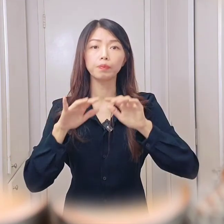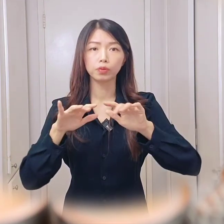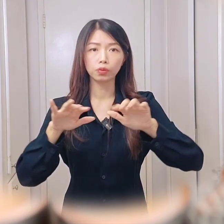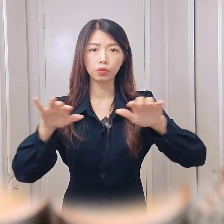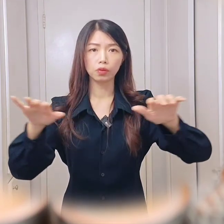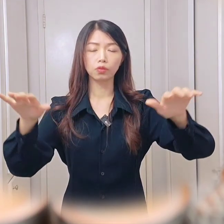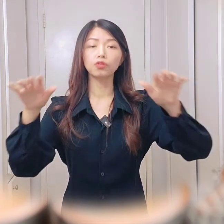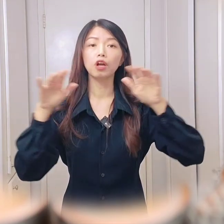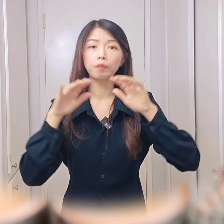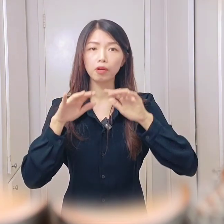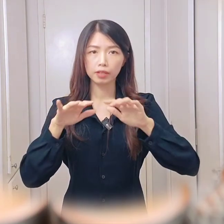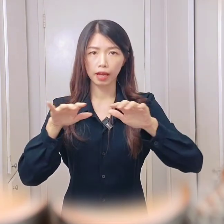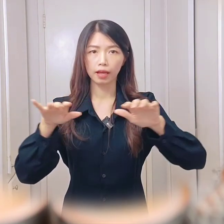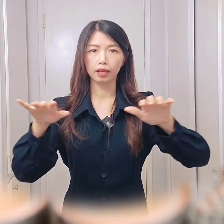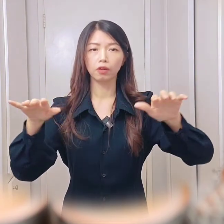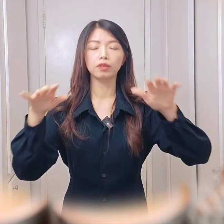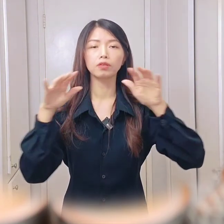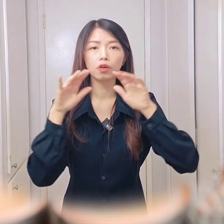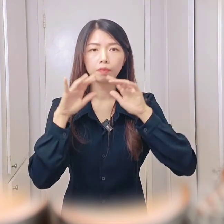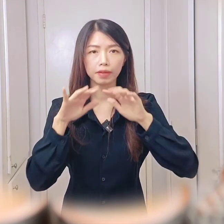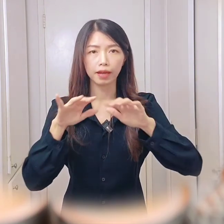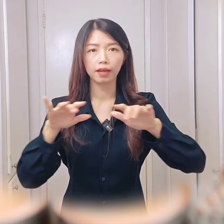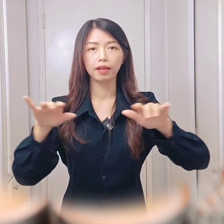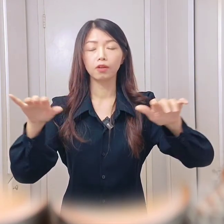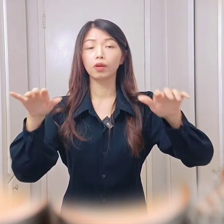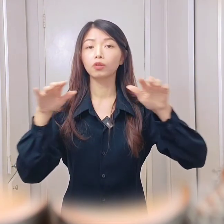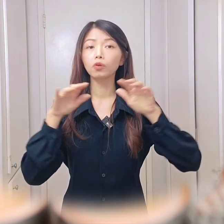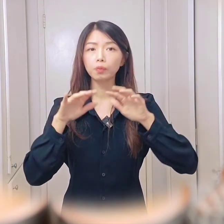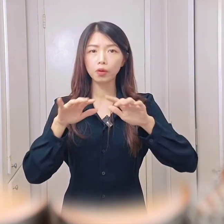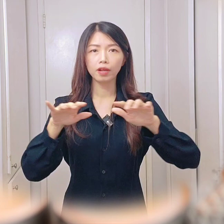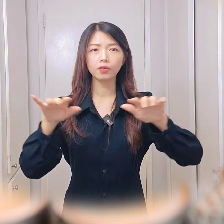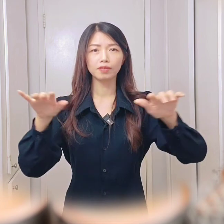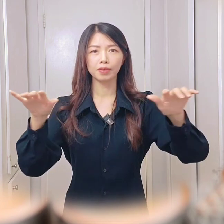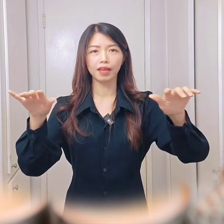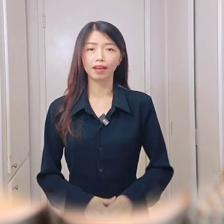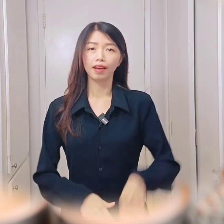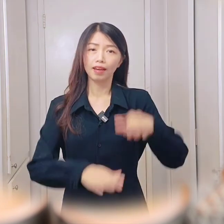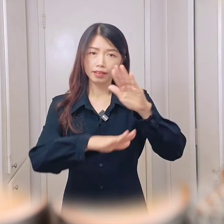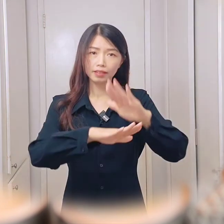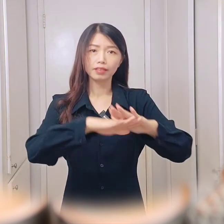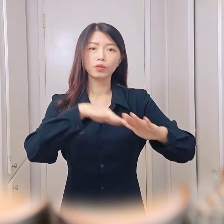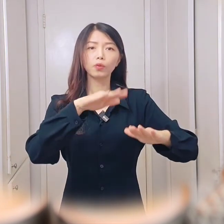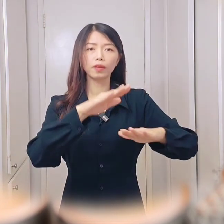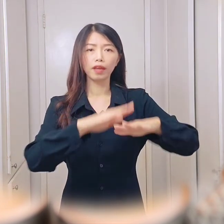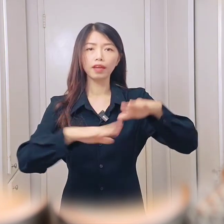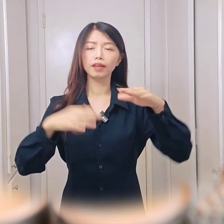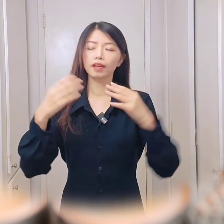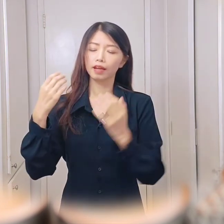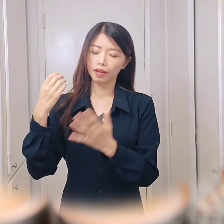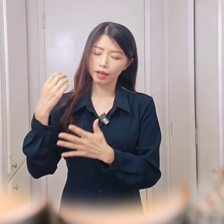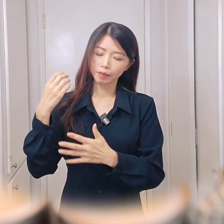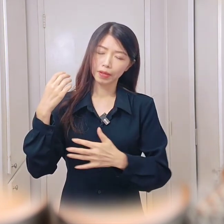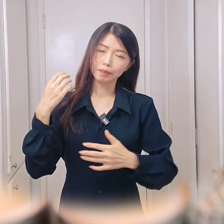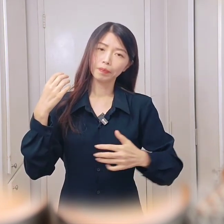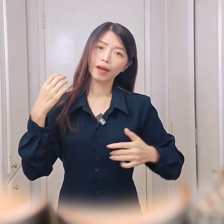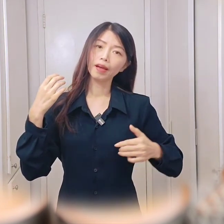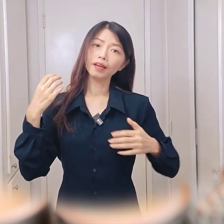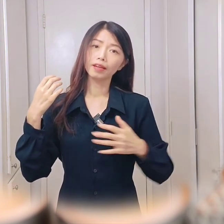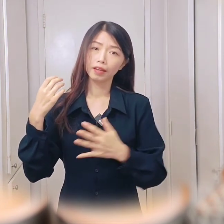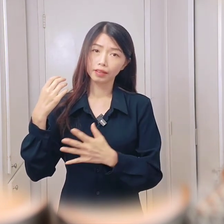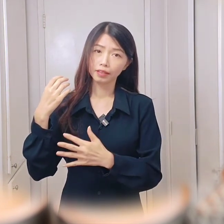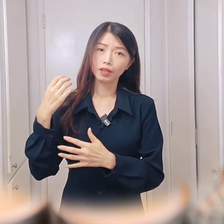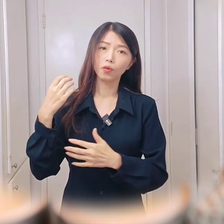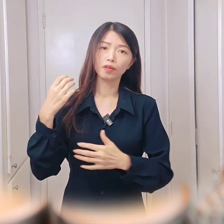흔들면서 앞으로 울려 퍼지다 이런 뜻의 수어입니다. 이렇게도 표현을 해줬습니다. 그 손에